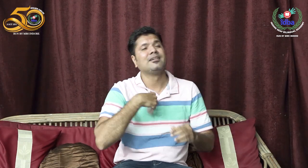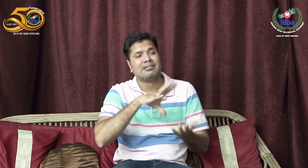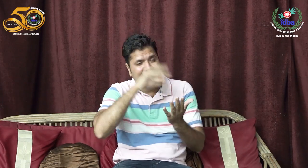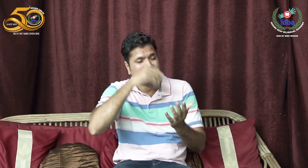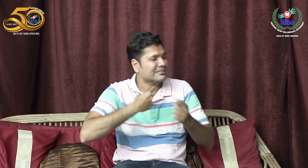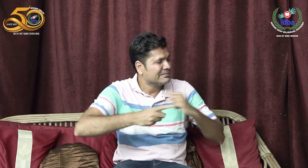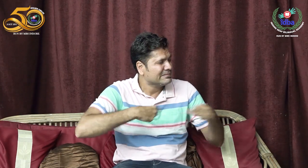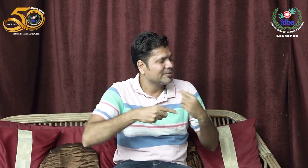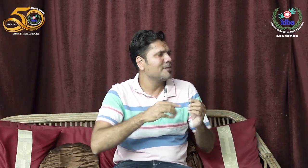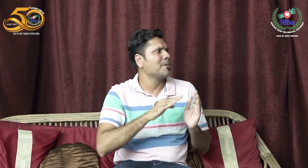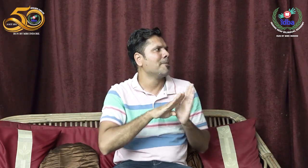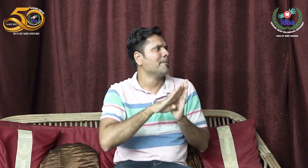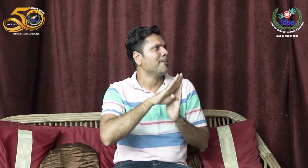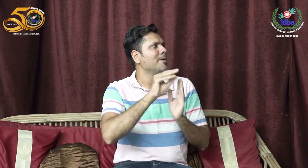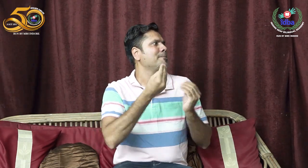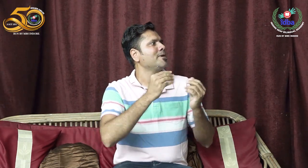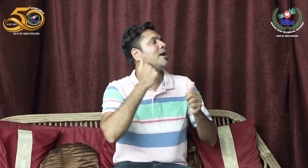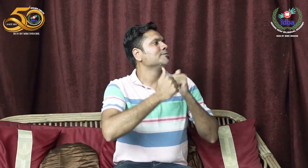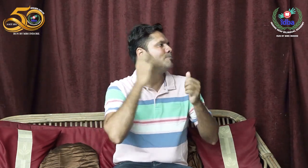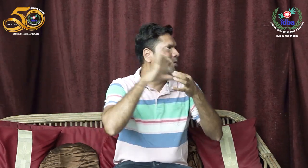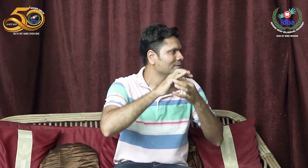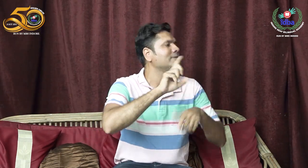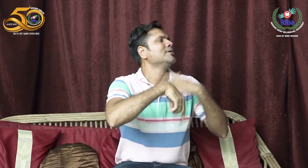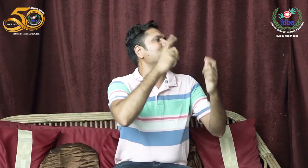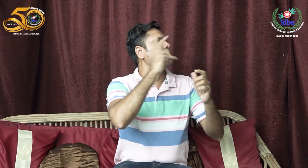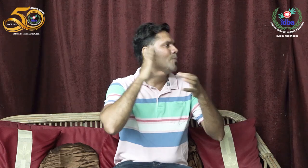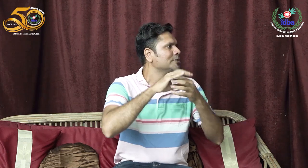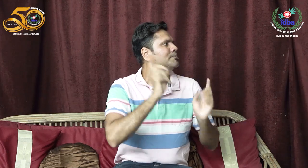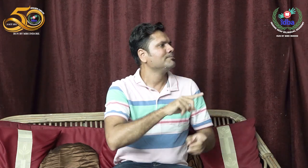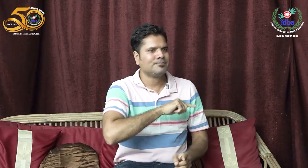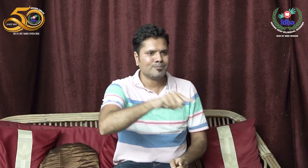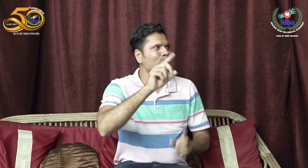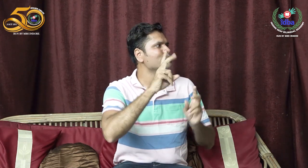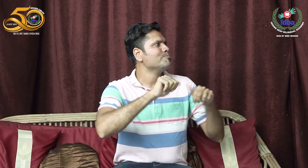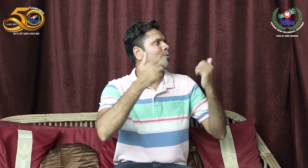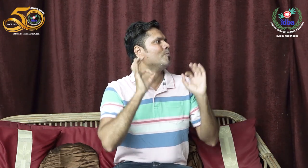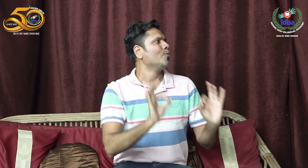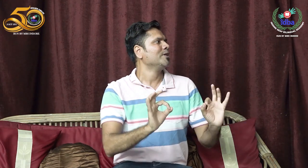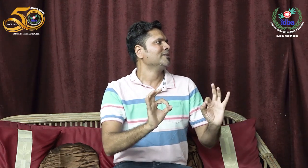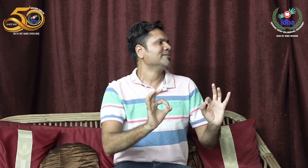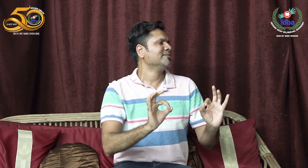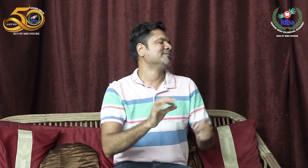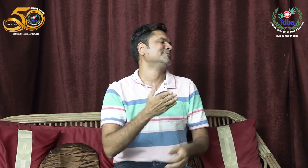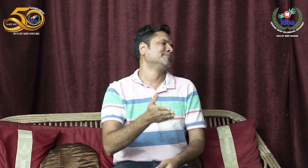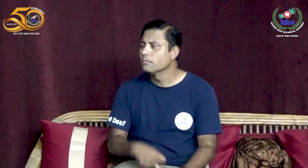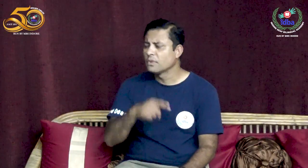आता था तो मैं बहुत सीखता था, फिर मैं धीरे धीरे आगे बढ़ता गया। फिर मैं 10th 12th बोर्ड थी तो मैं उसमें भी पास हो गया।